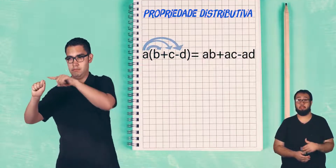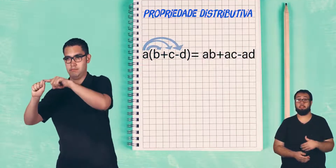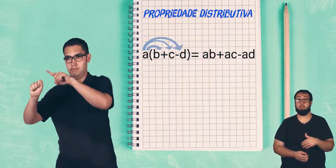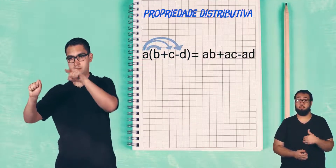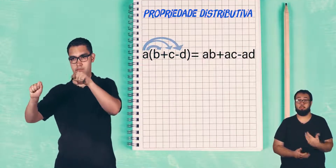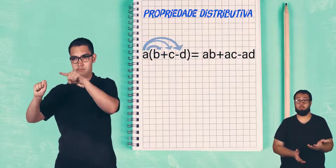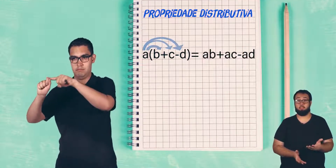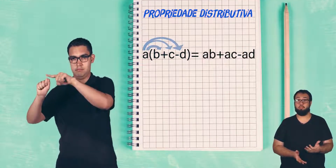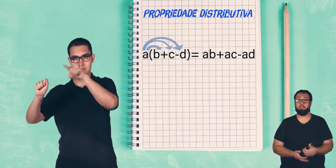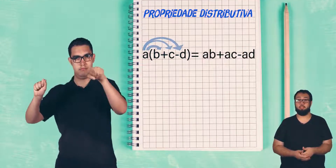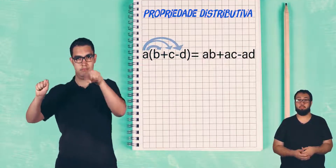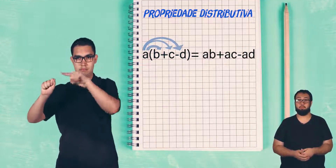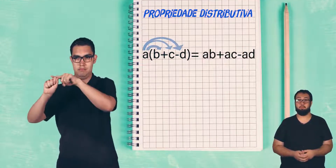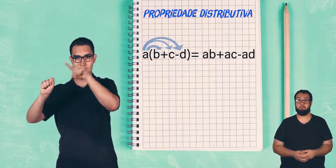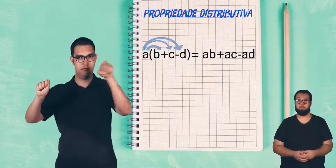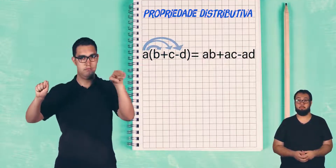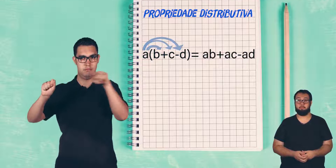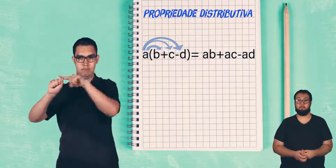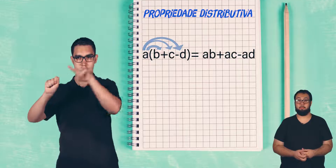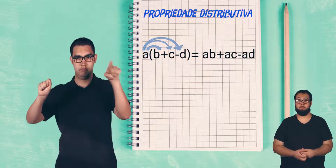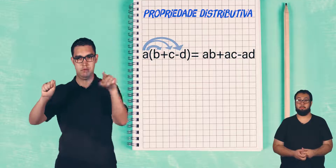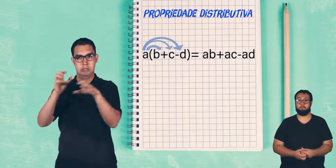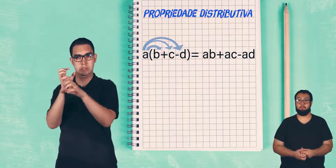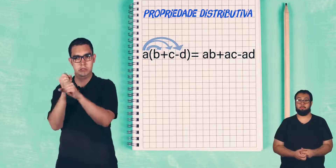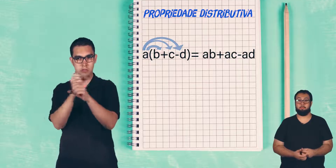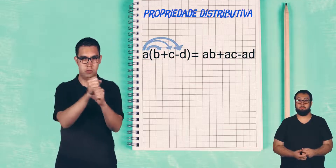soma, subtração ou junção dos dois.